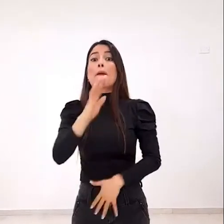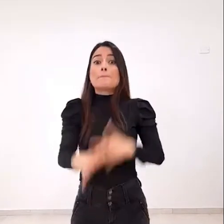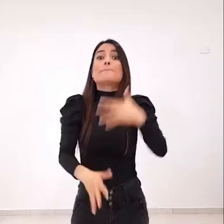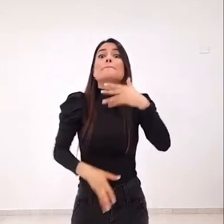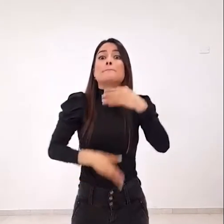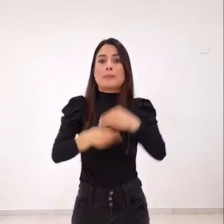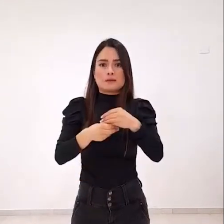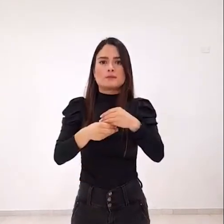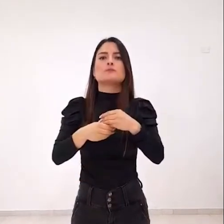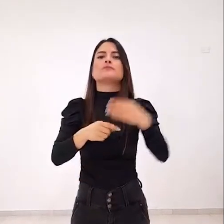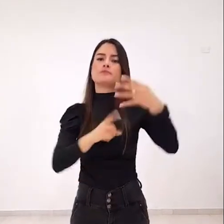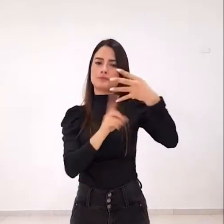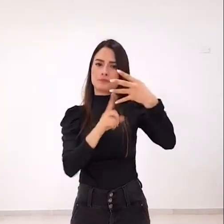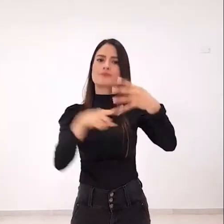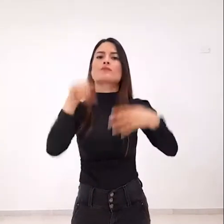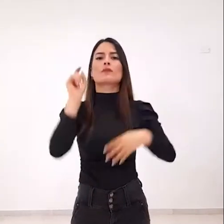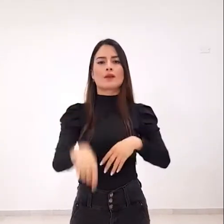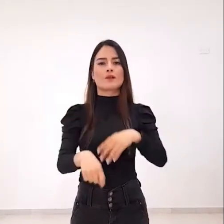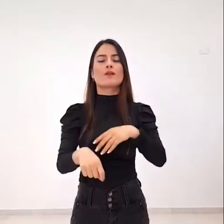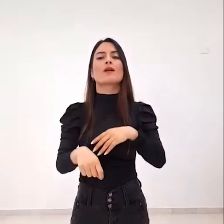visible automóvil